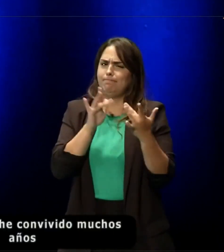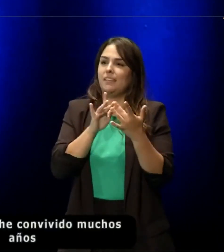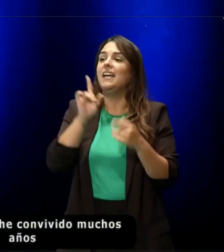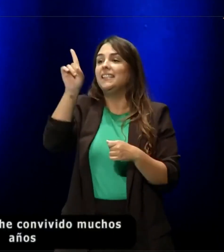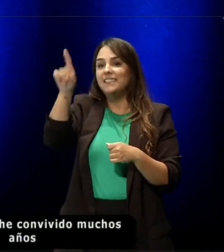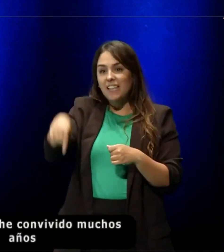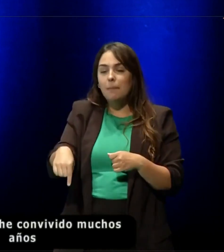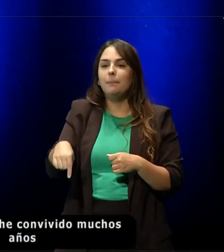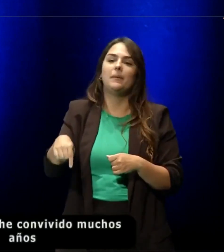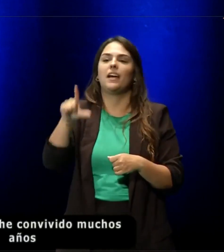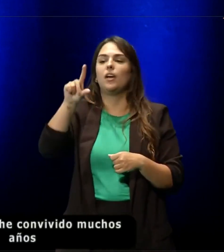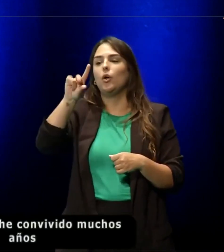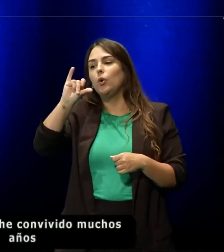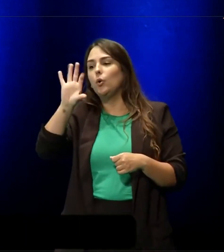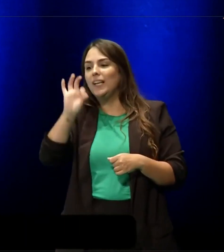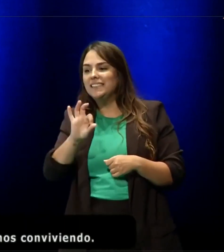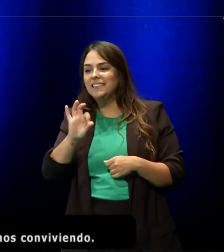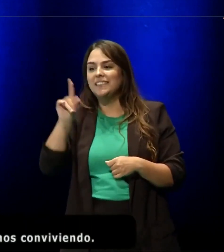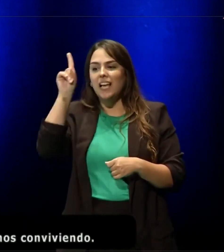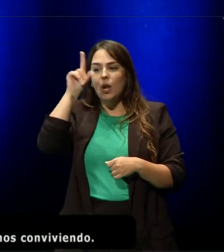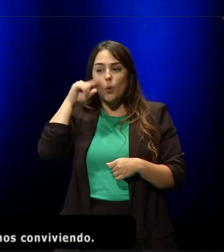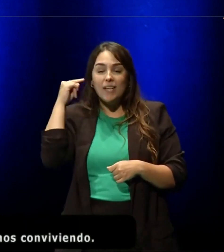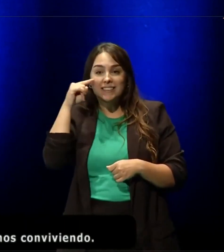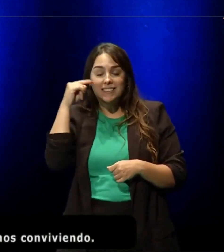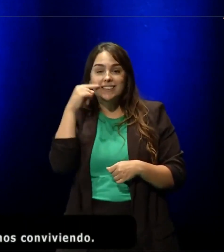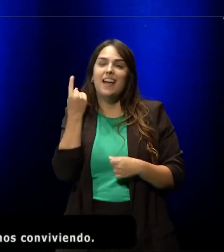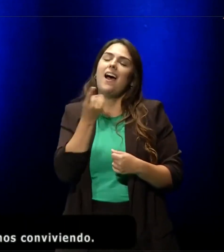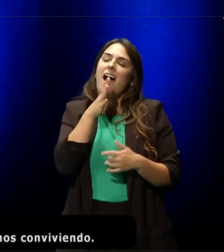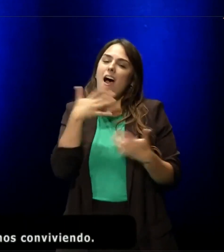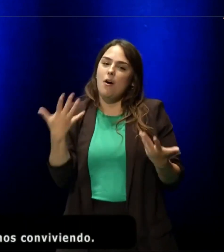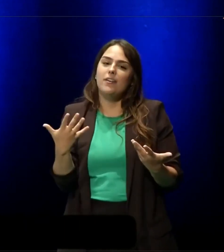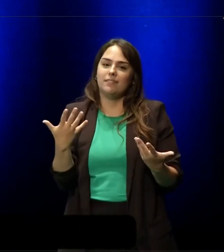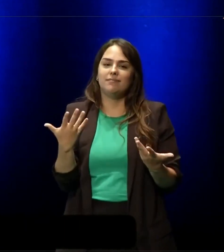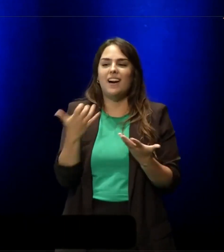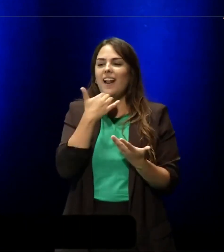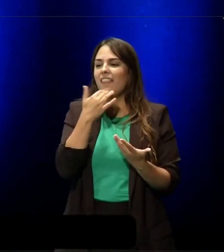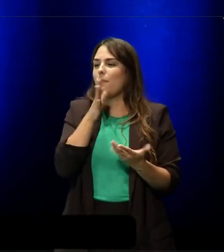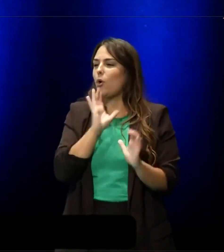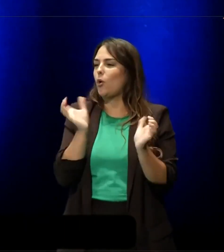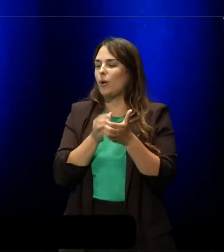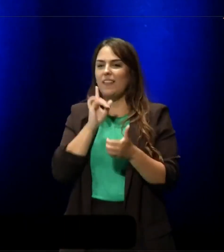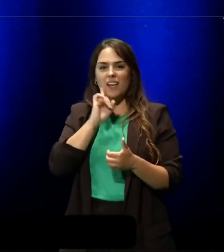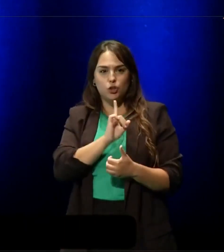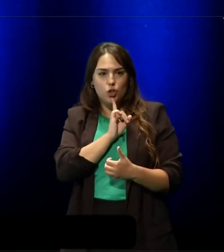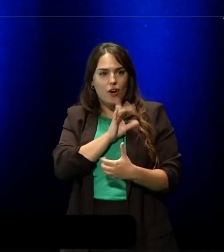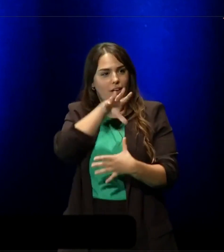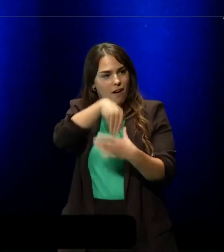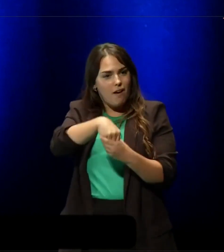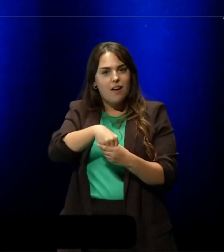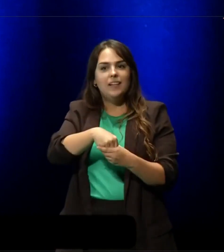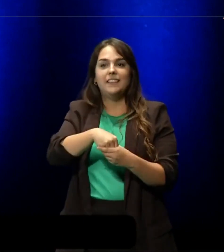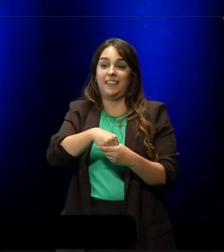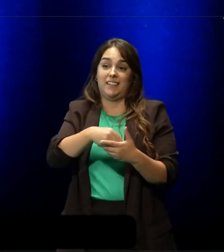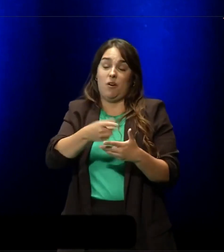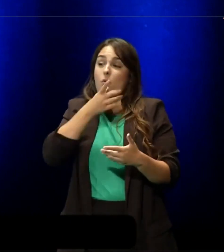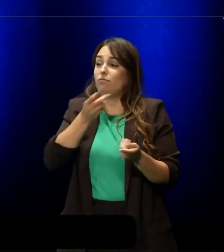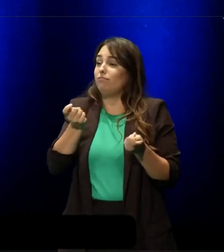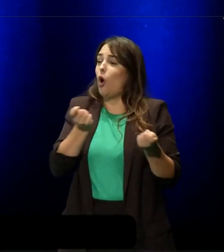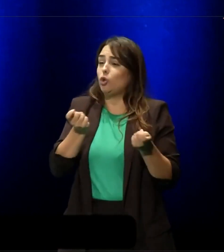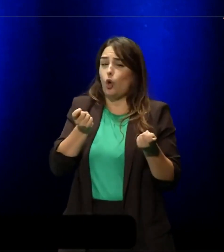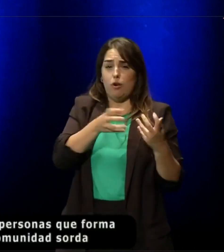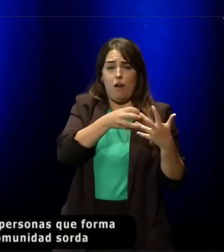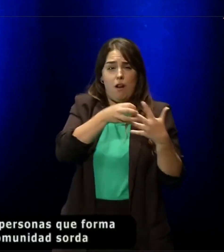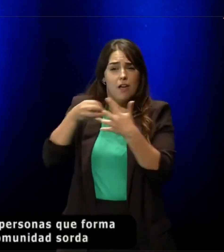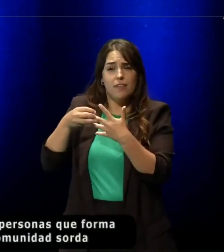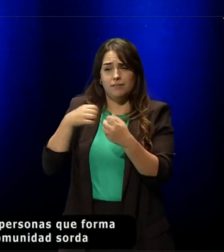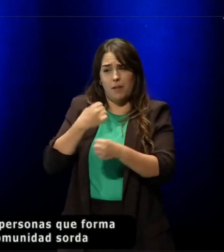que también está por aquí. Bueno, a todas las personas que formáis la comunidad sorda y que sabéis liderarla y que sabéis trabajar por